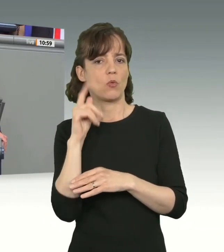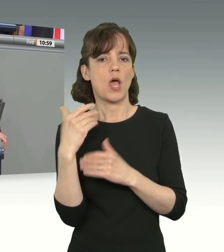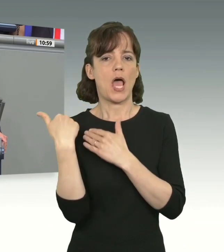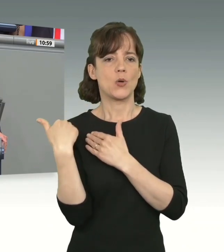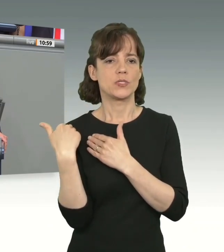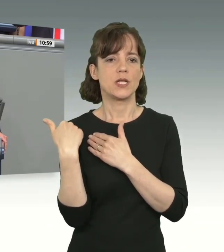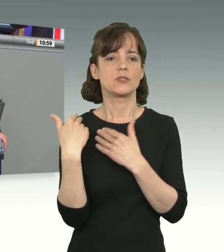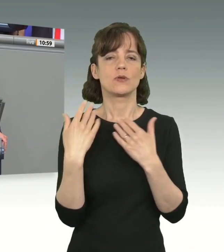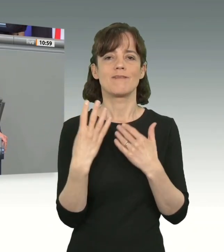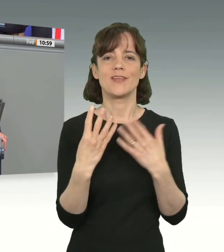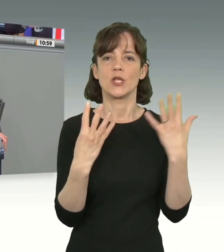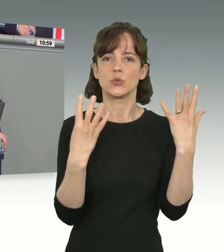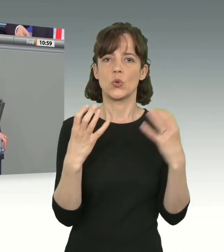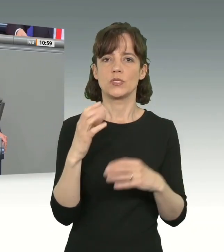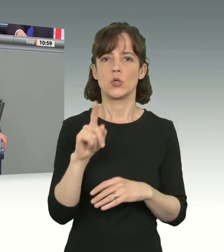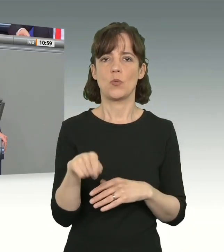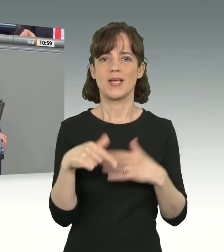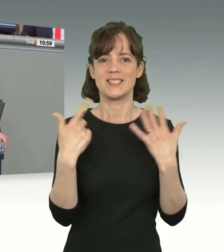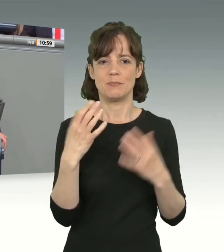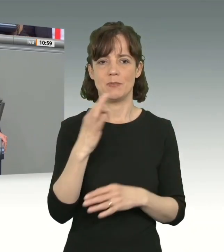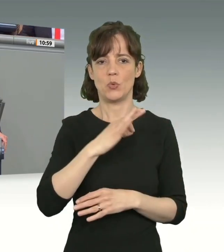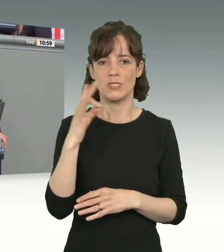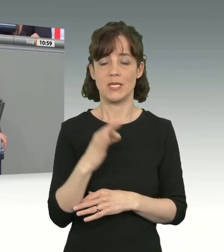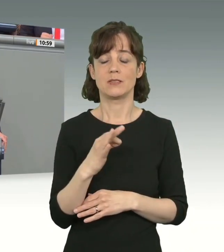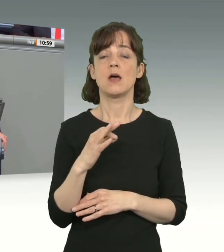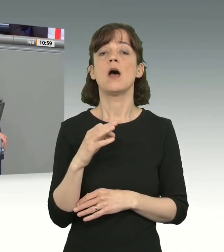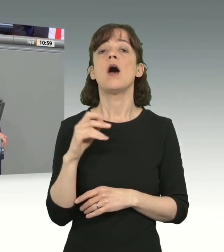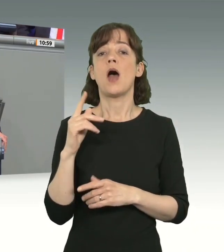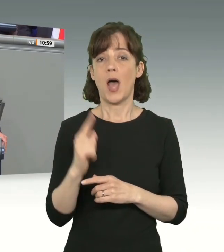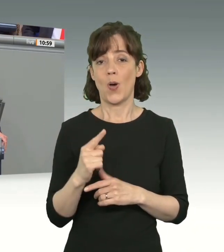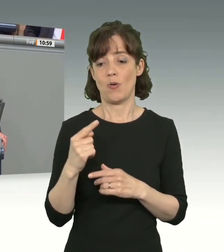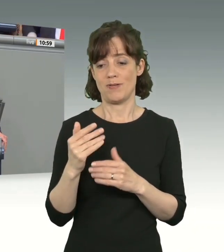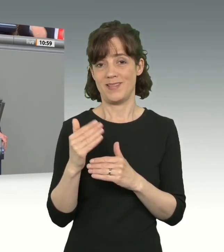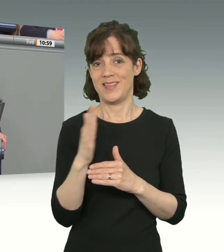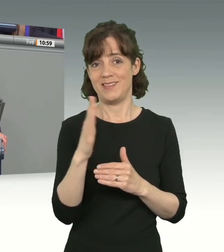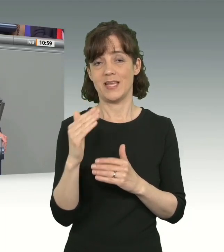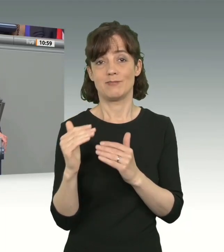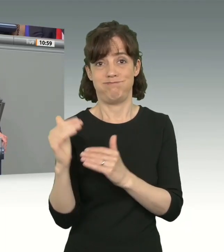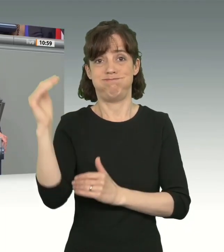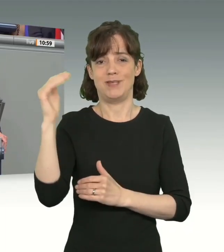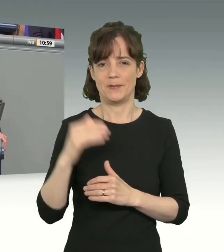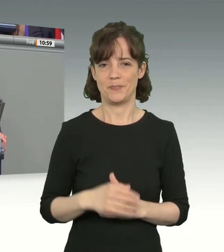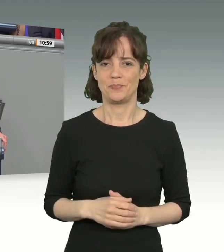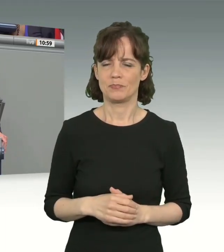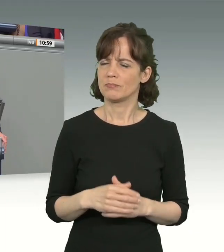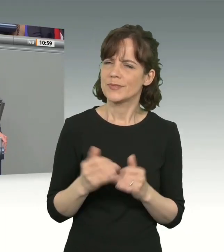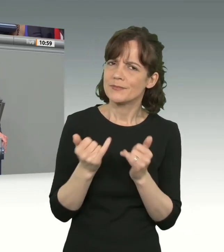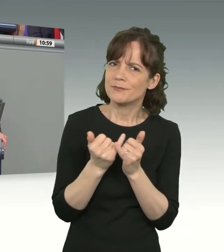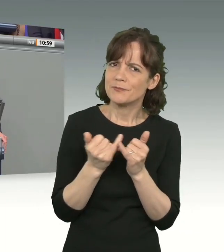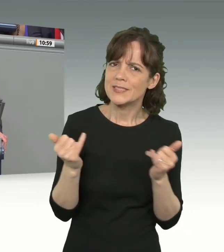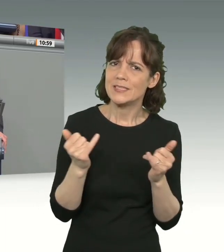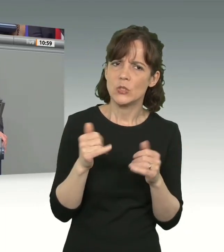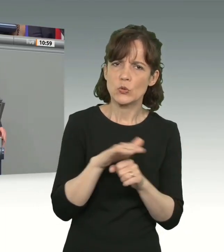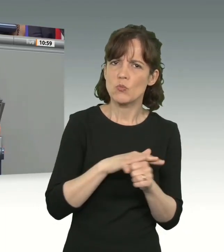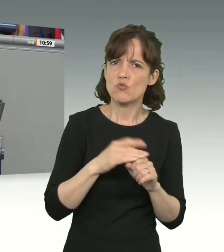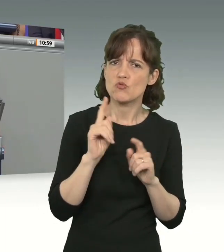von 94,7 Prozent, Tendenz dramatisch steigend. Wie sollen die Kommunen